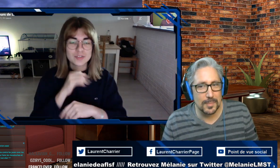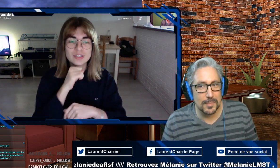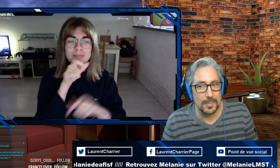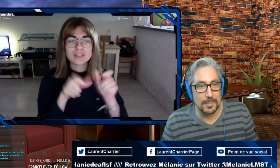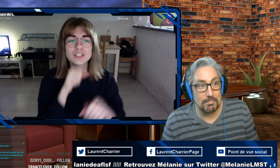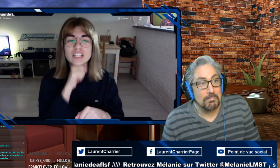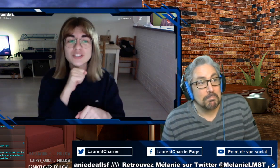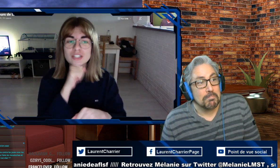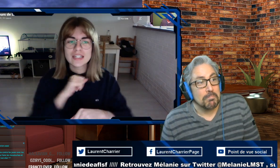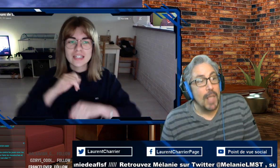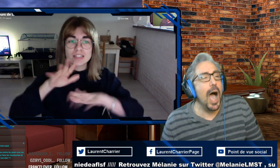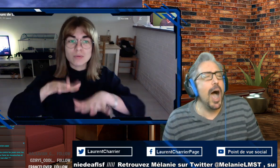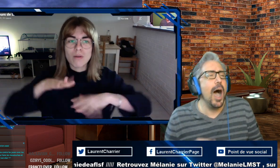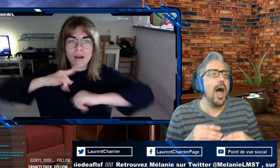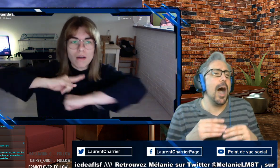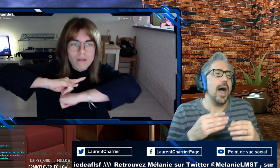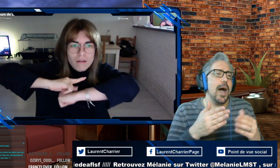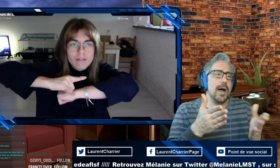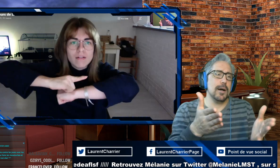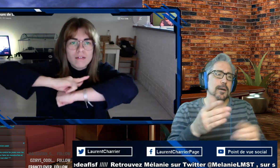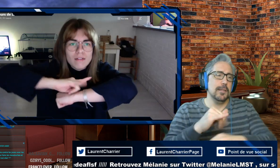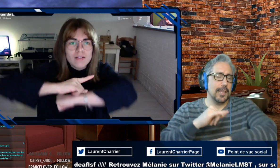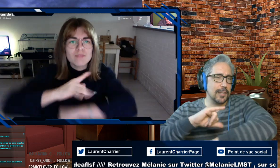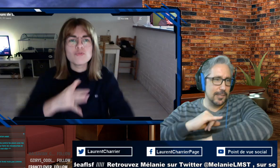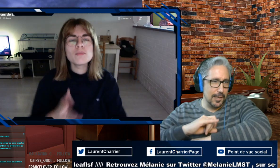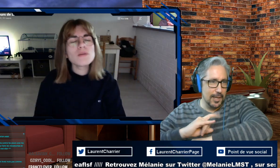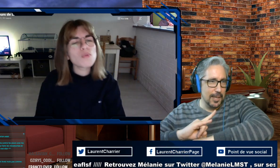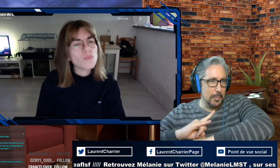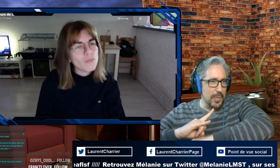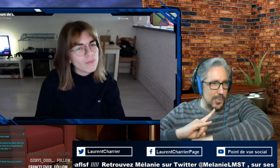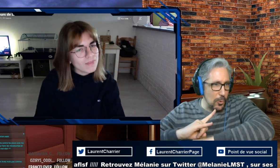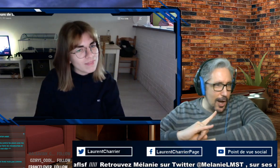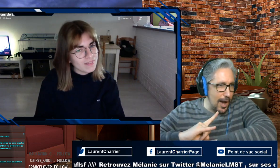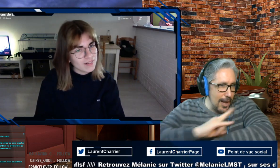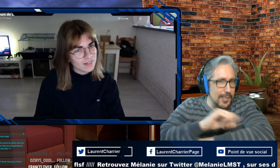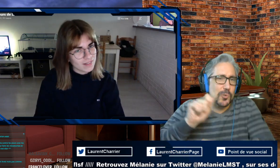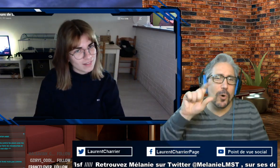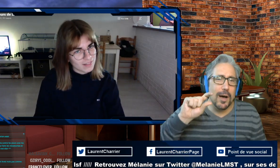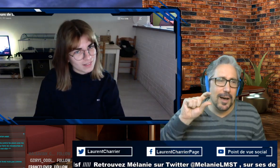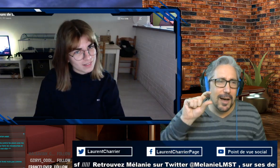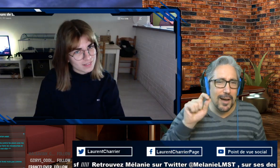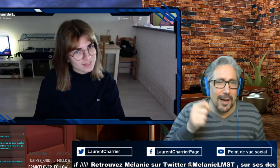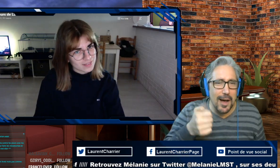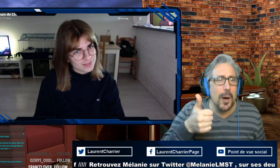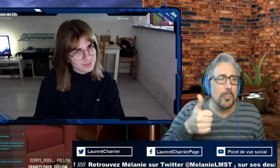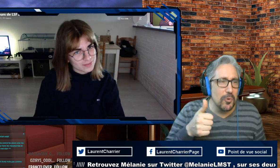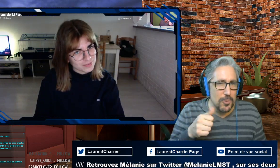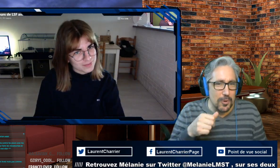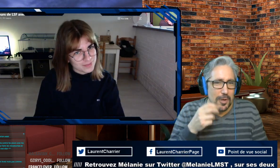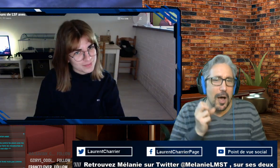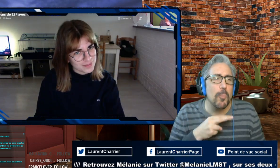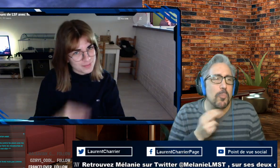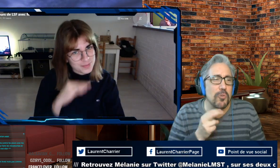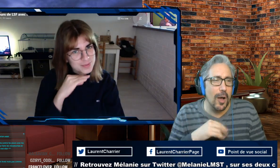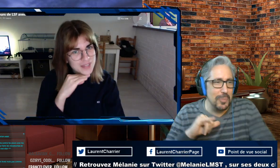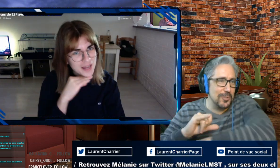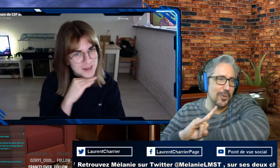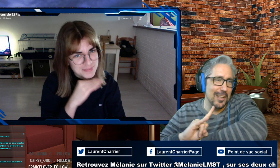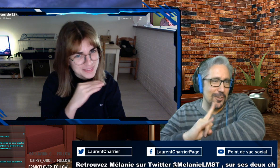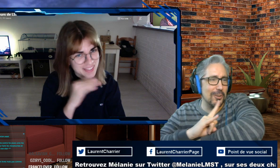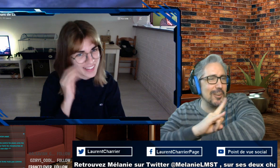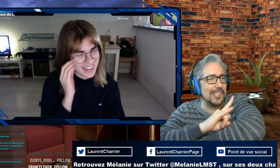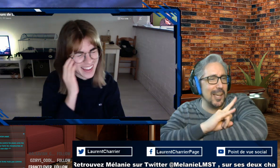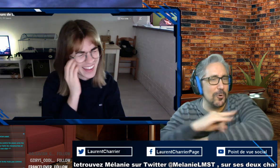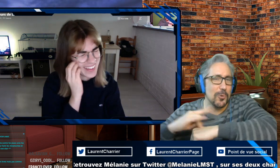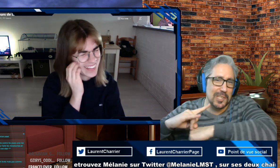retraite, puis les personnes âgées, ceux-là. Peut-être que mais ils sont un peu plus rapides